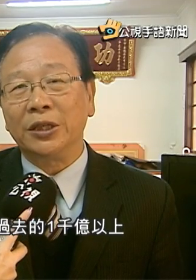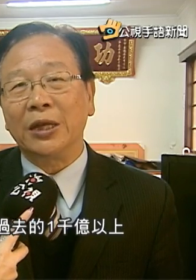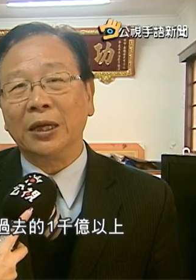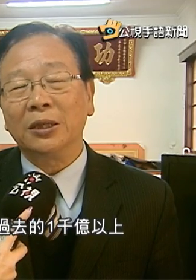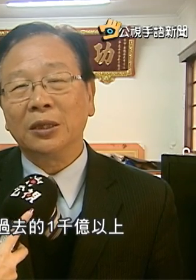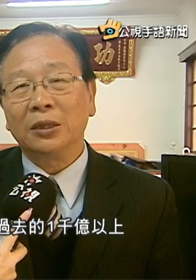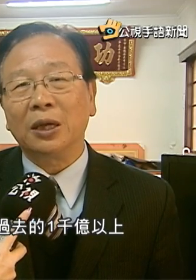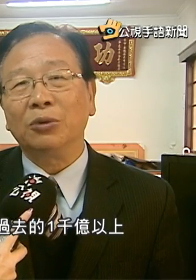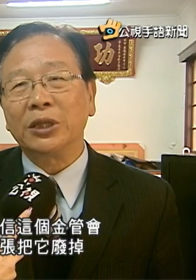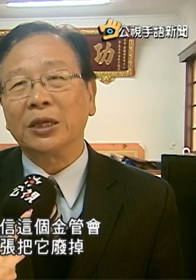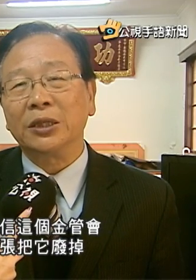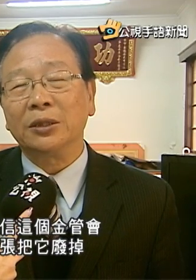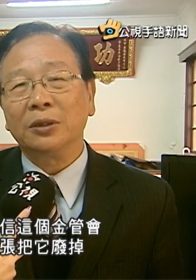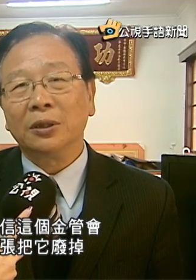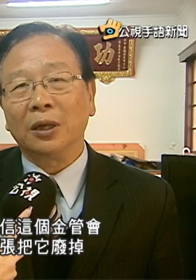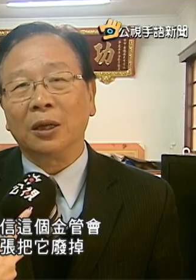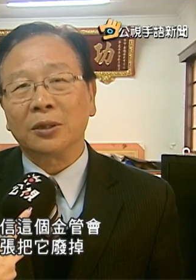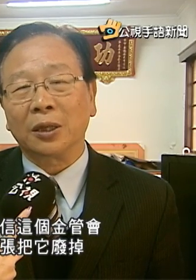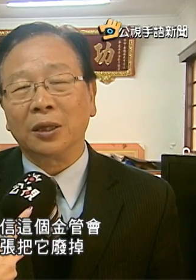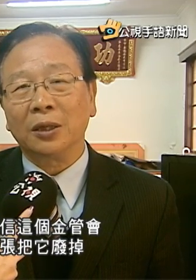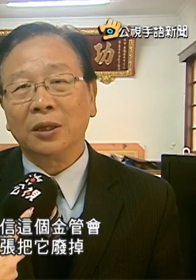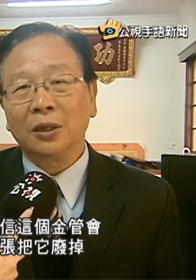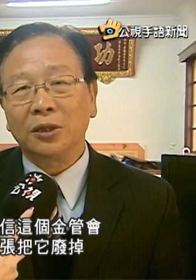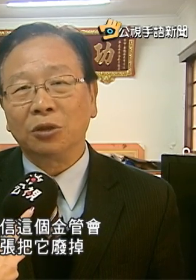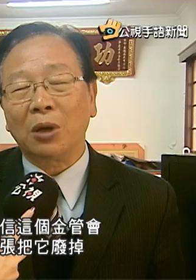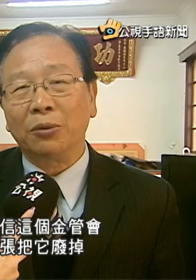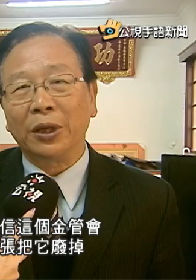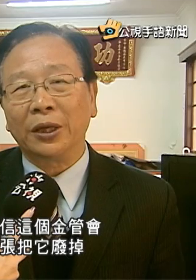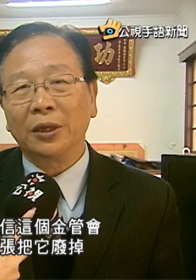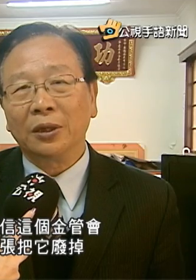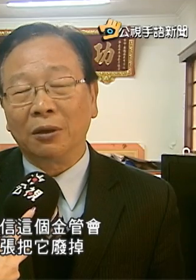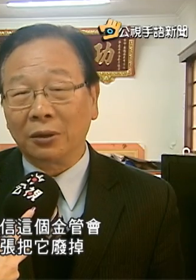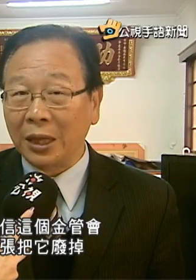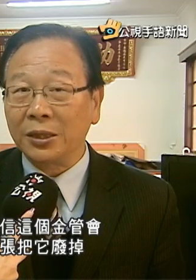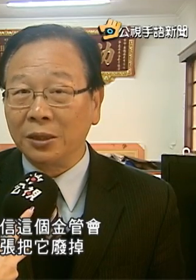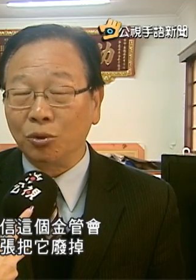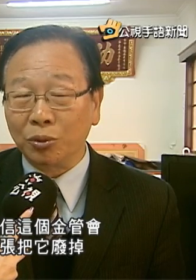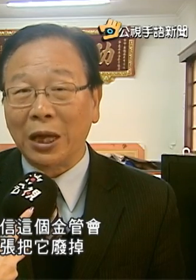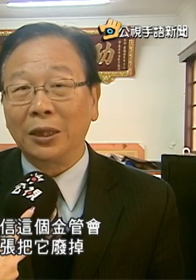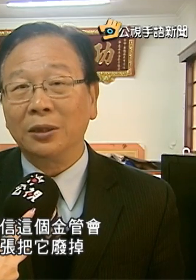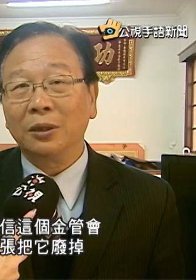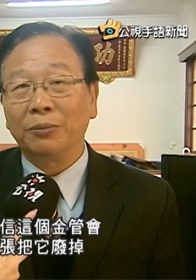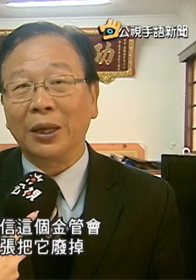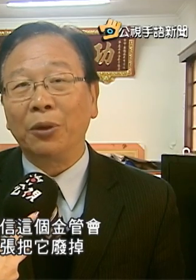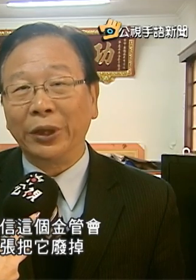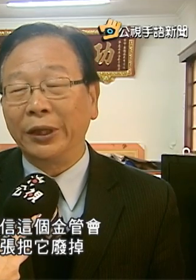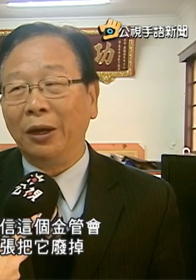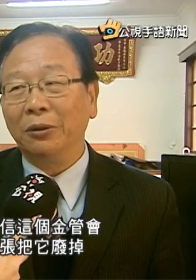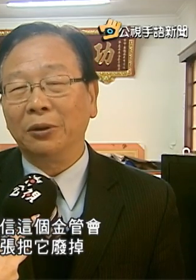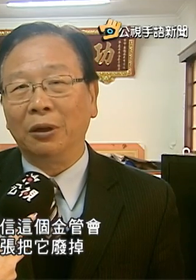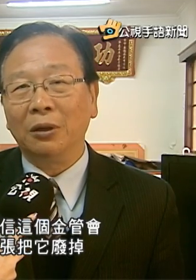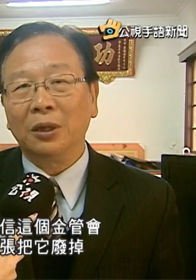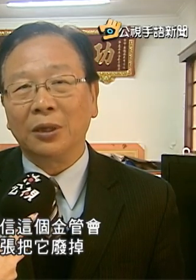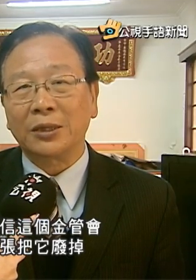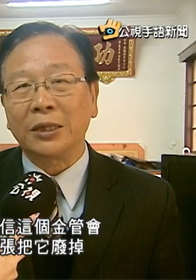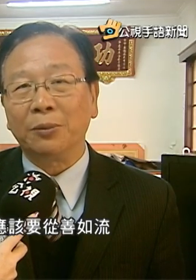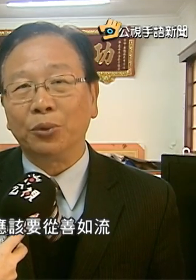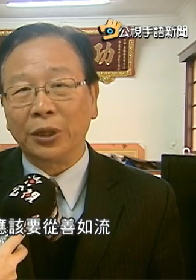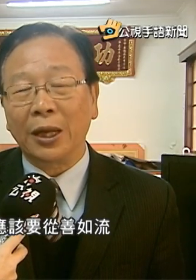上，那我相信，这个金管会，他是主张把它废掉，那财政部应该要